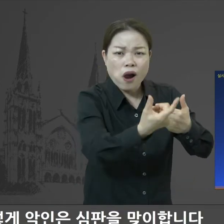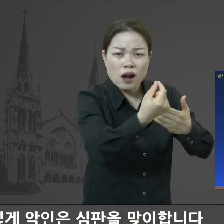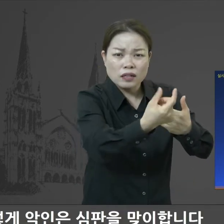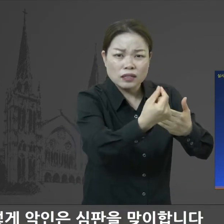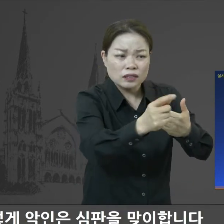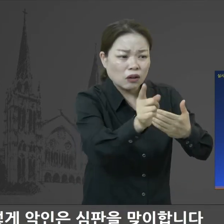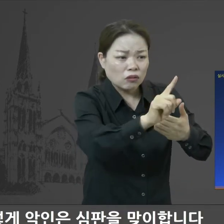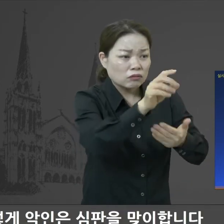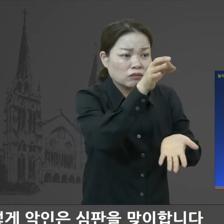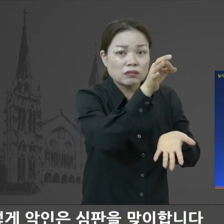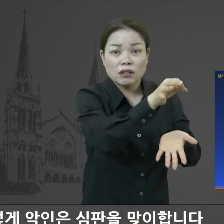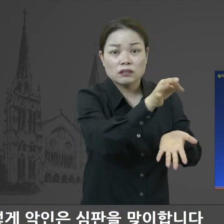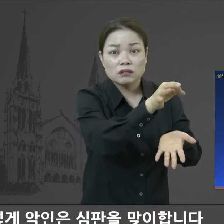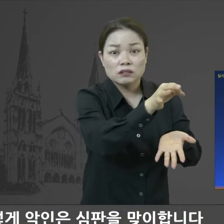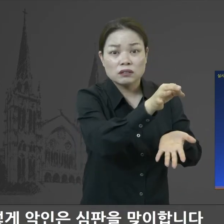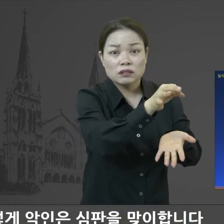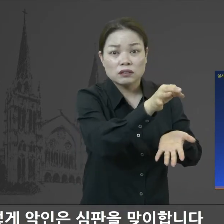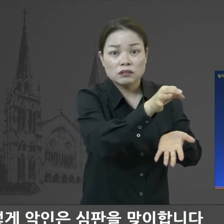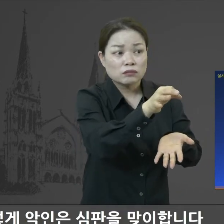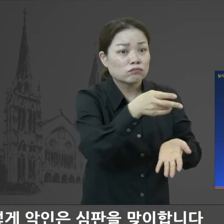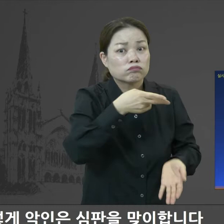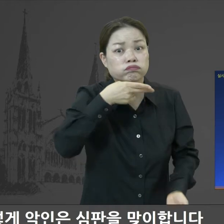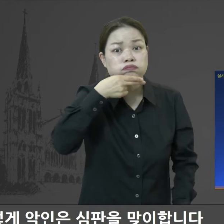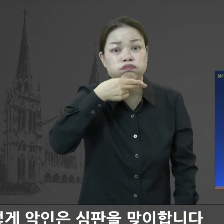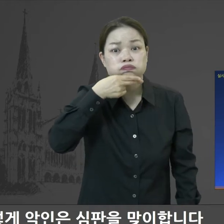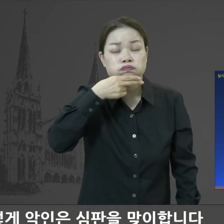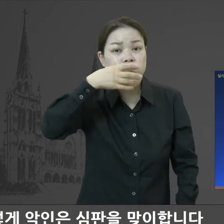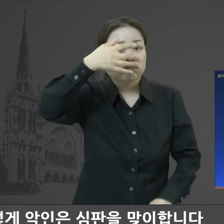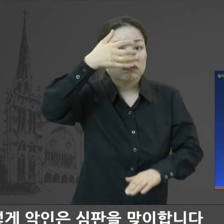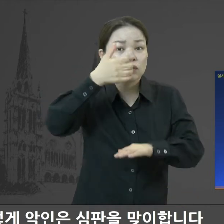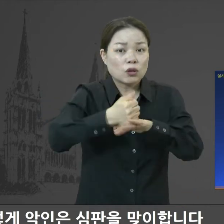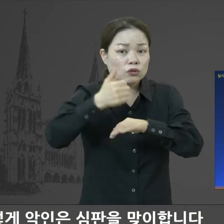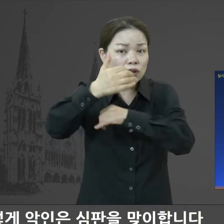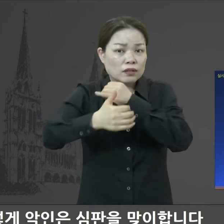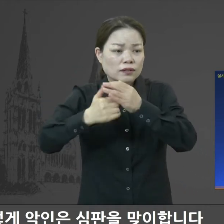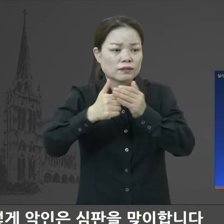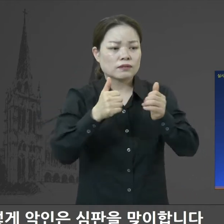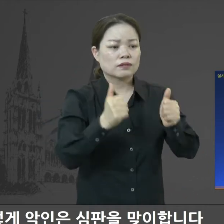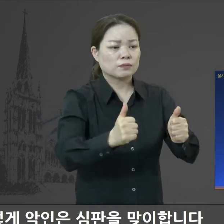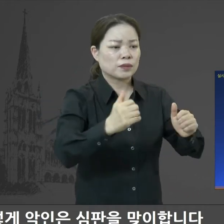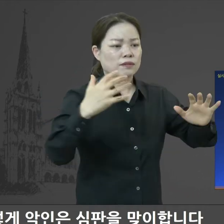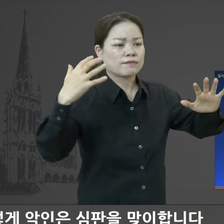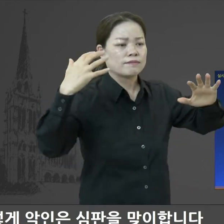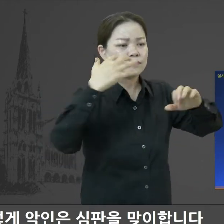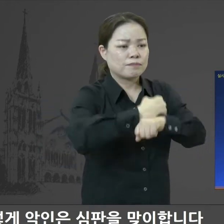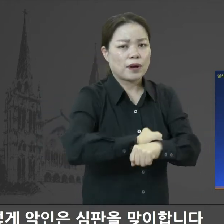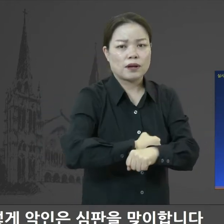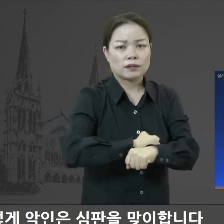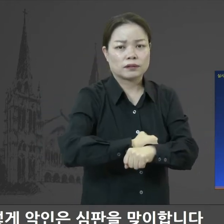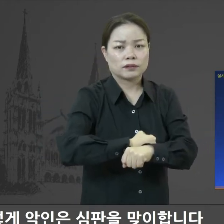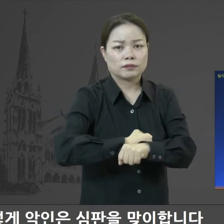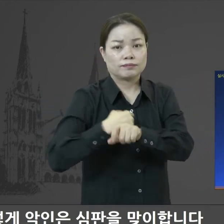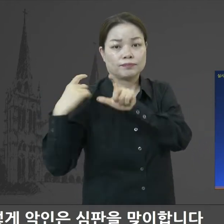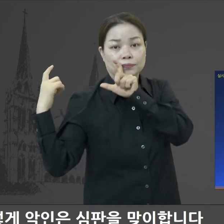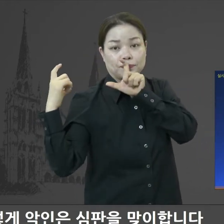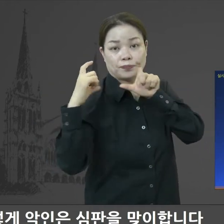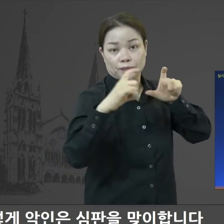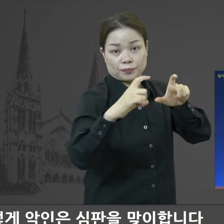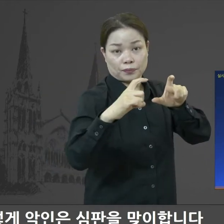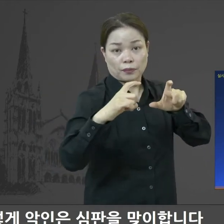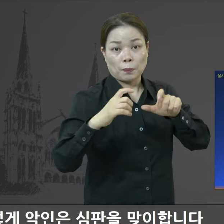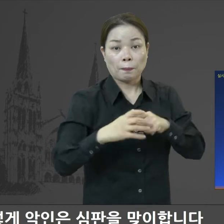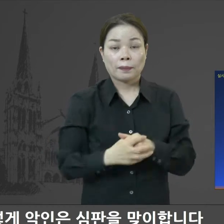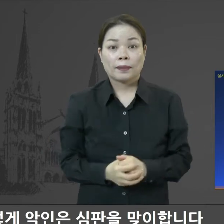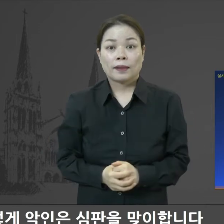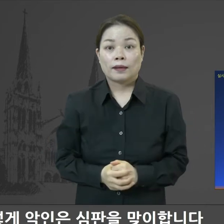어떠한 가치도 찾아볼 수 없다. 결국 하나님께서 심판하실 것이다. 이렇게 말해주고